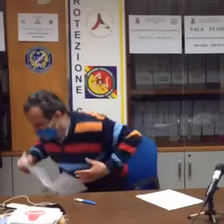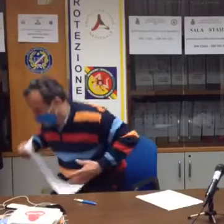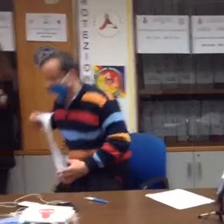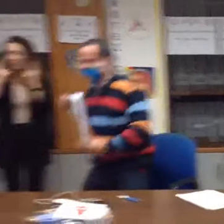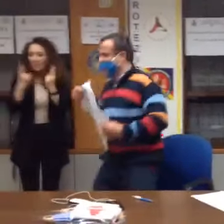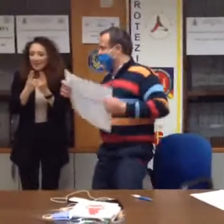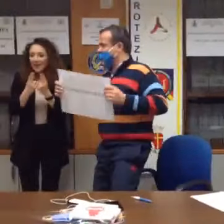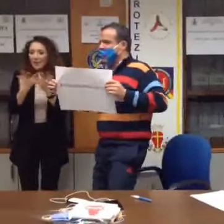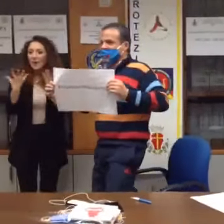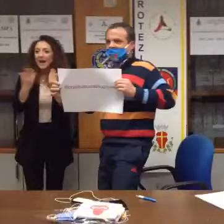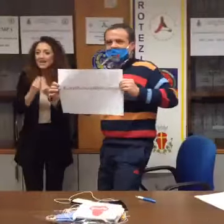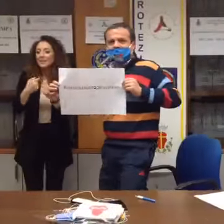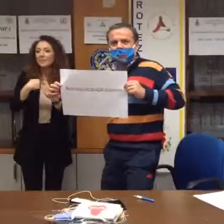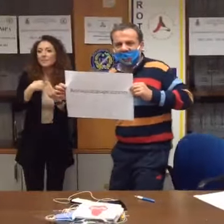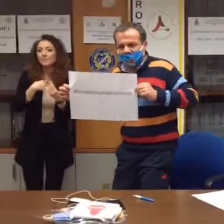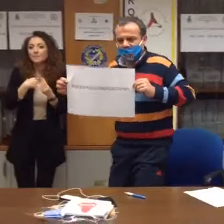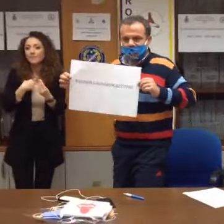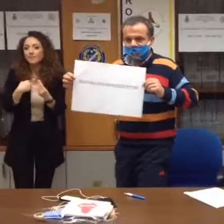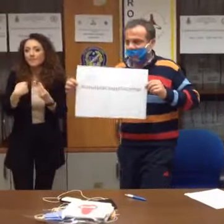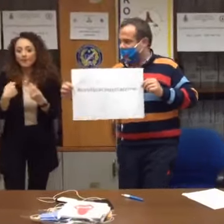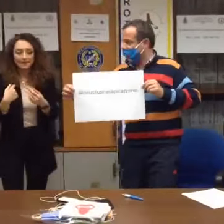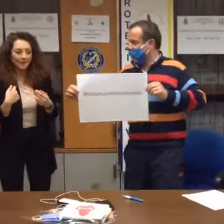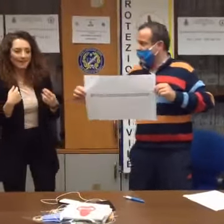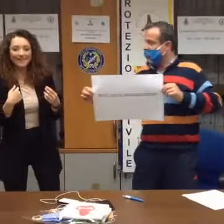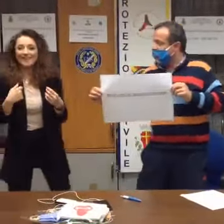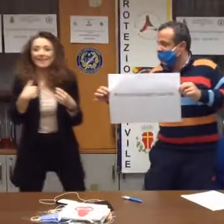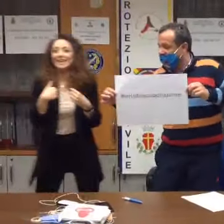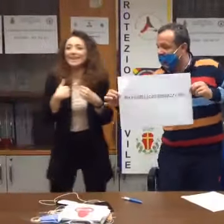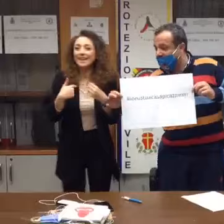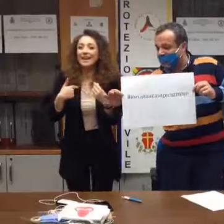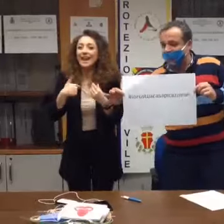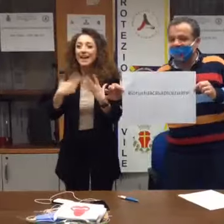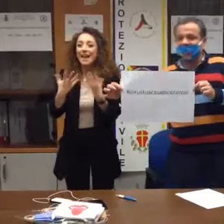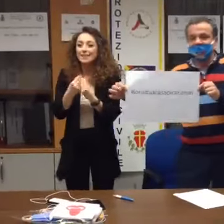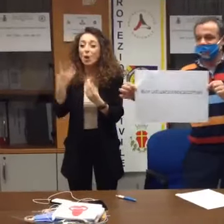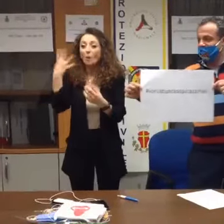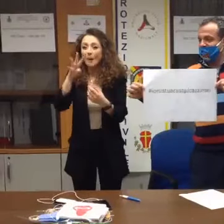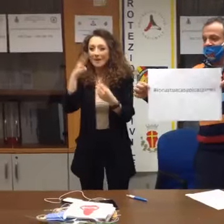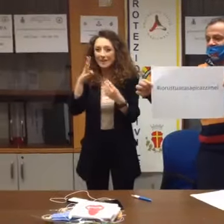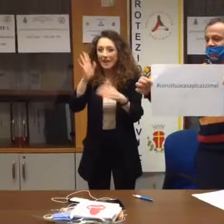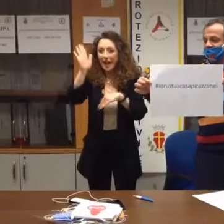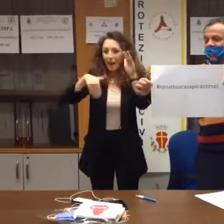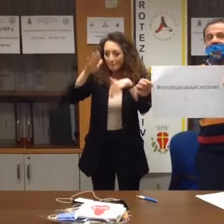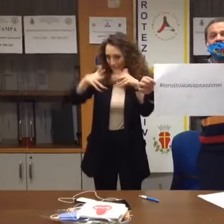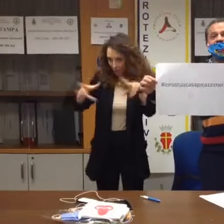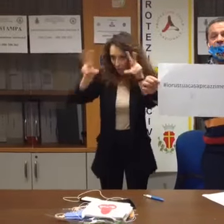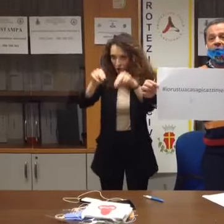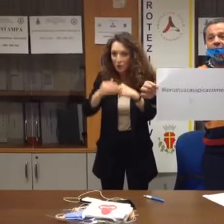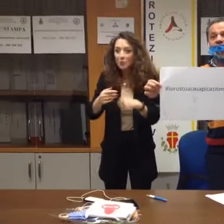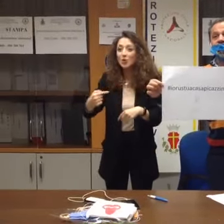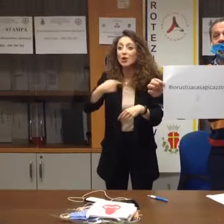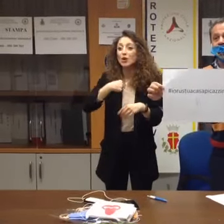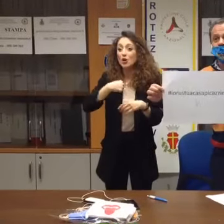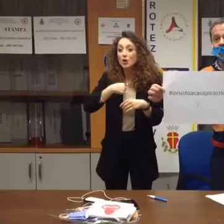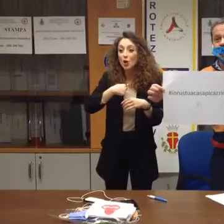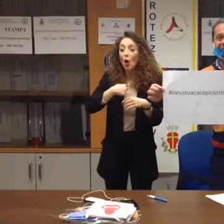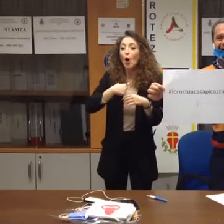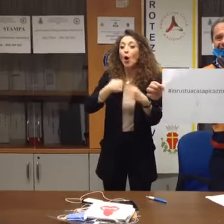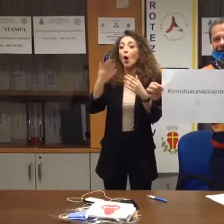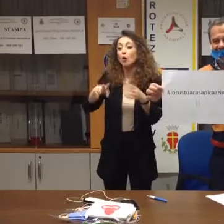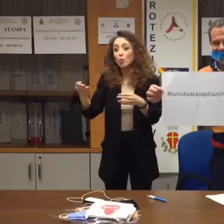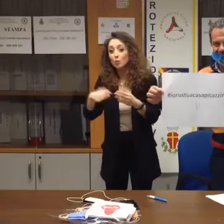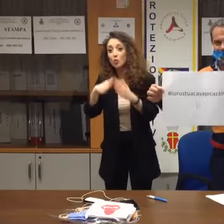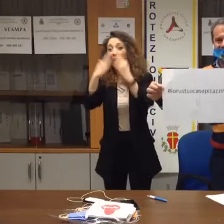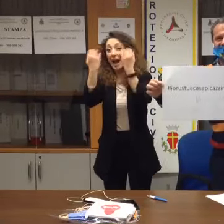Martina rilanciamo l'appello. Martina, là, ferma lì. Io rustu